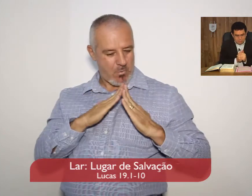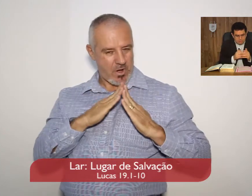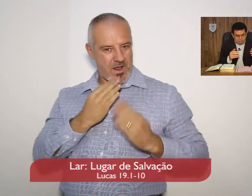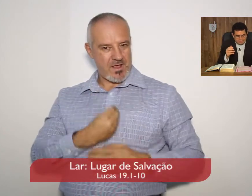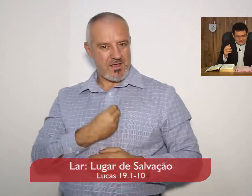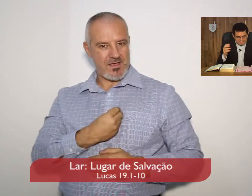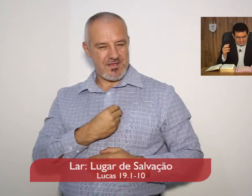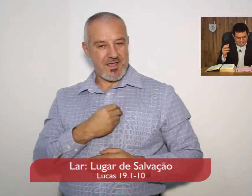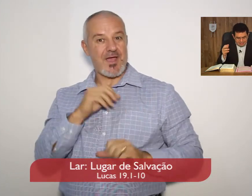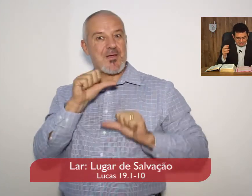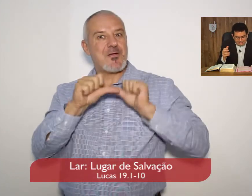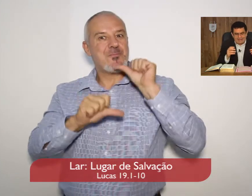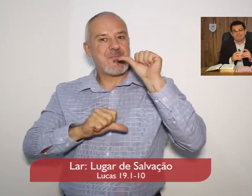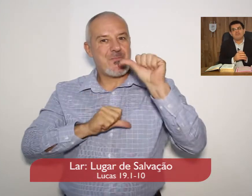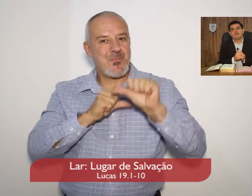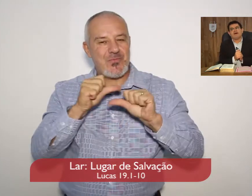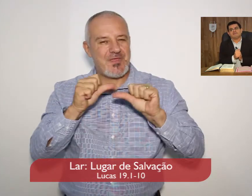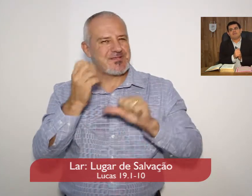mudança